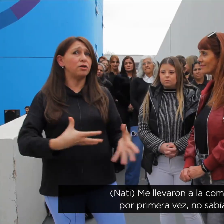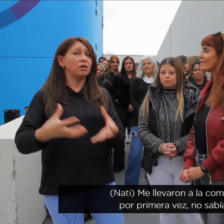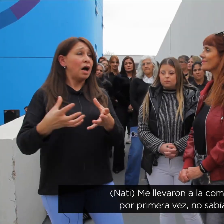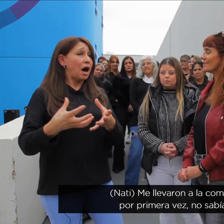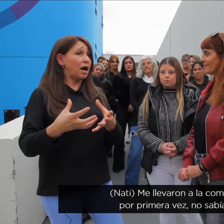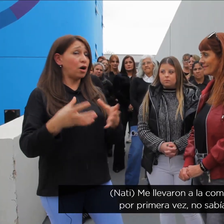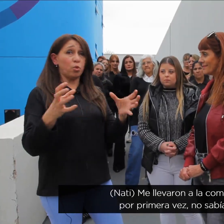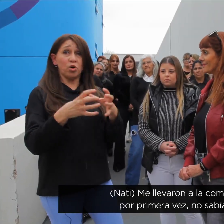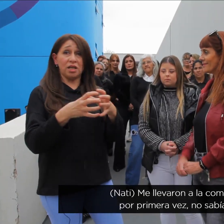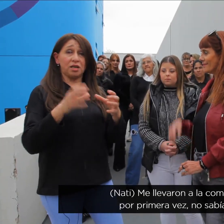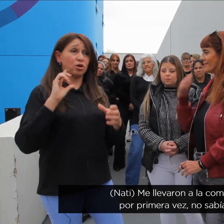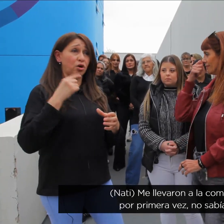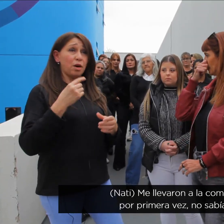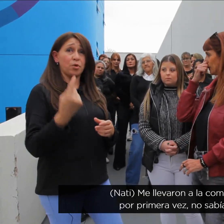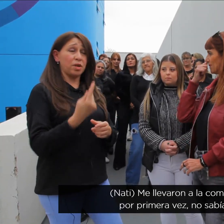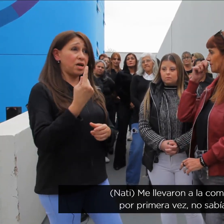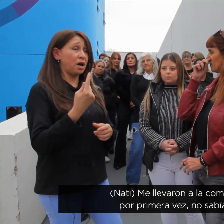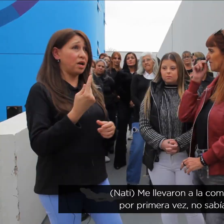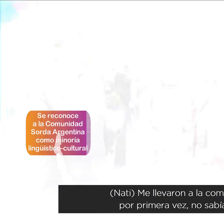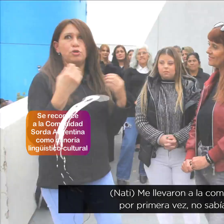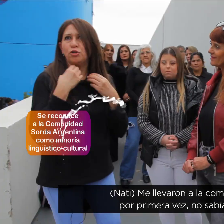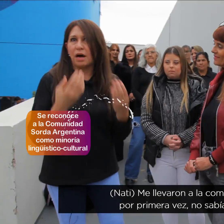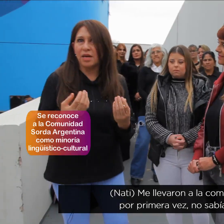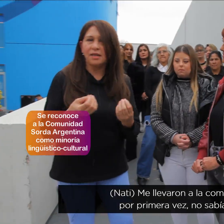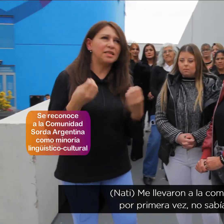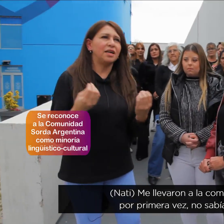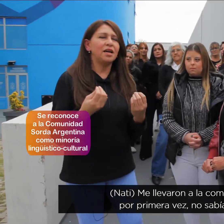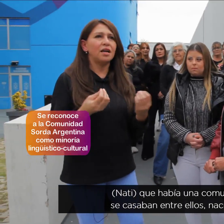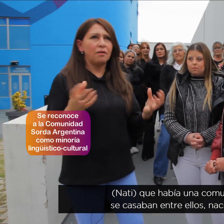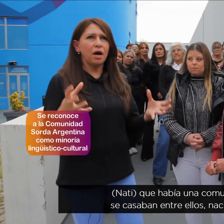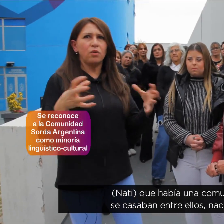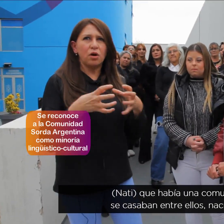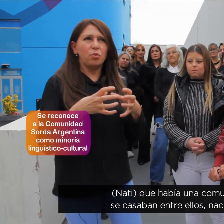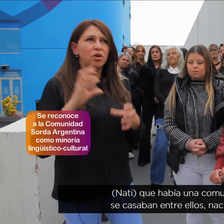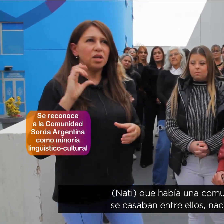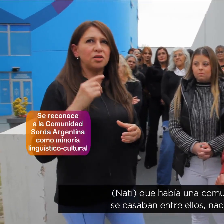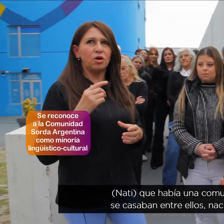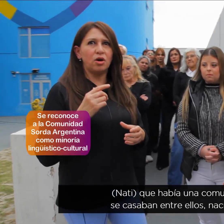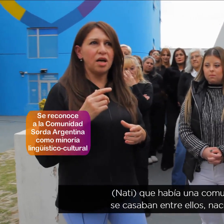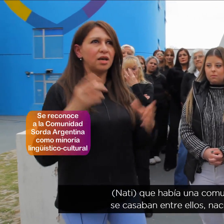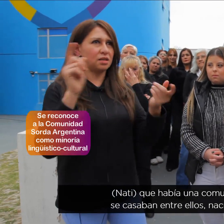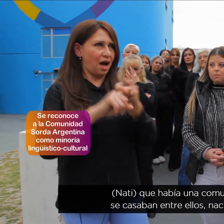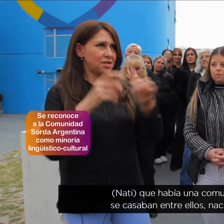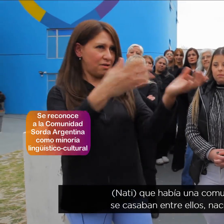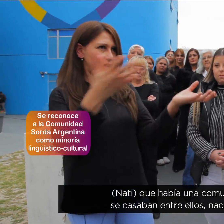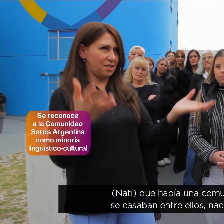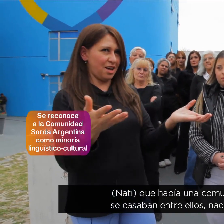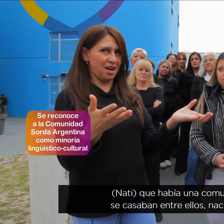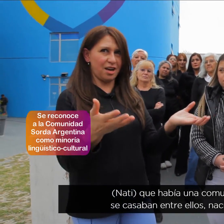a la comunidad sorda por primera vez. No sabía siquiera que había una comunidad sorda que se casaban entre ellos.